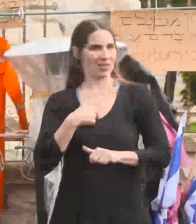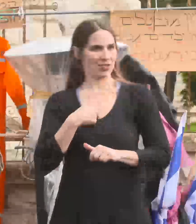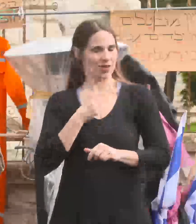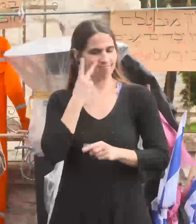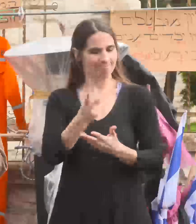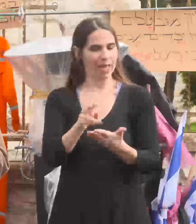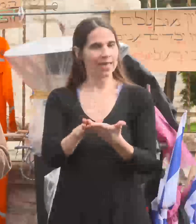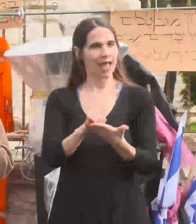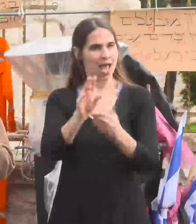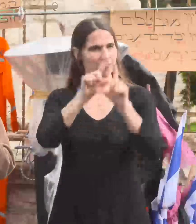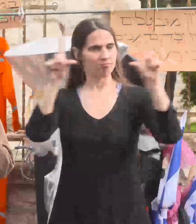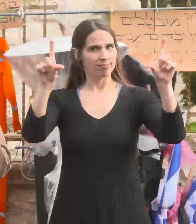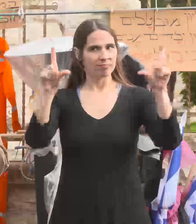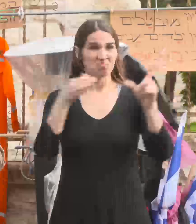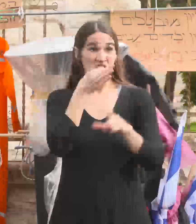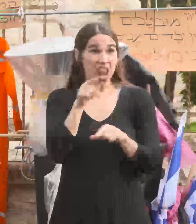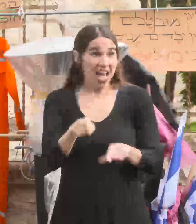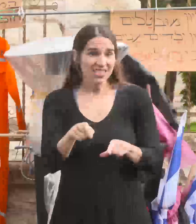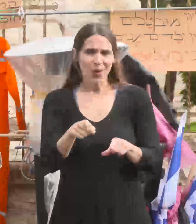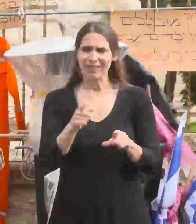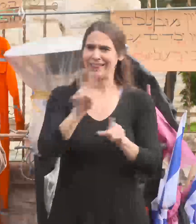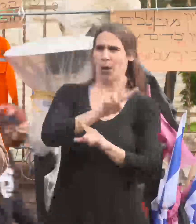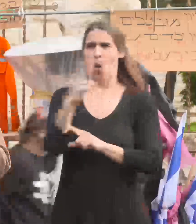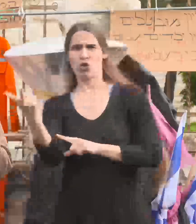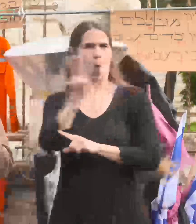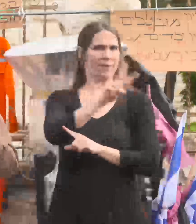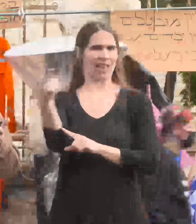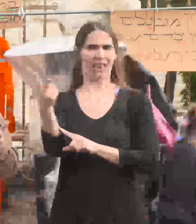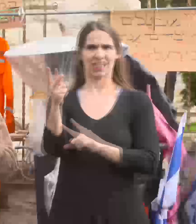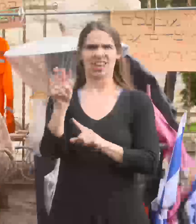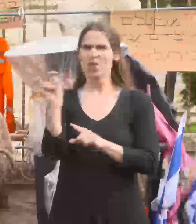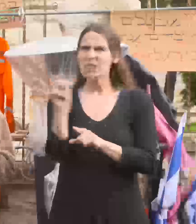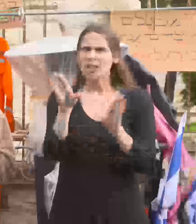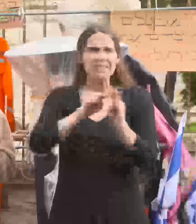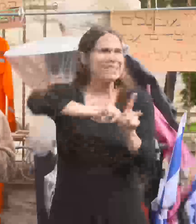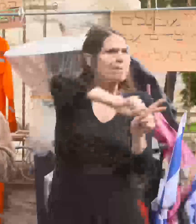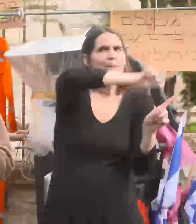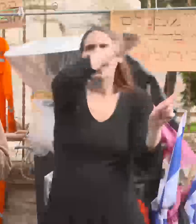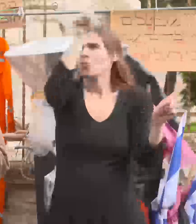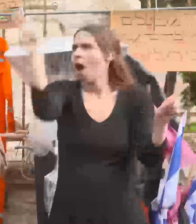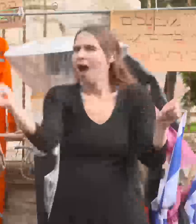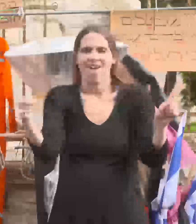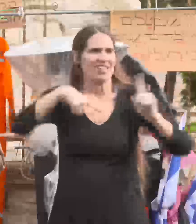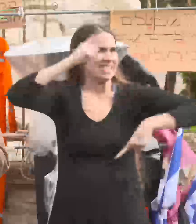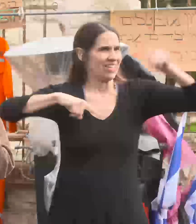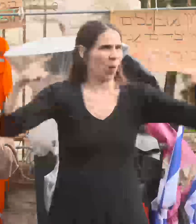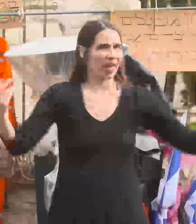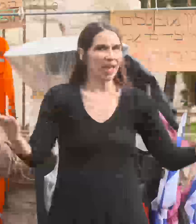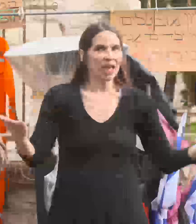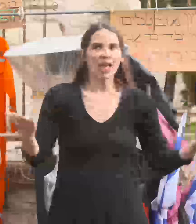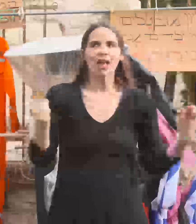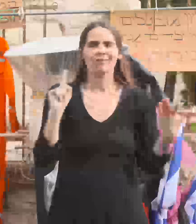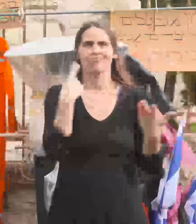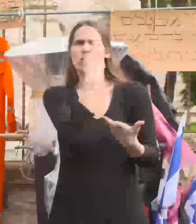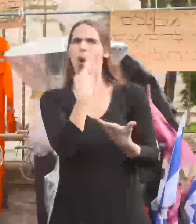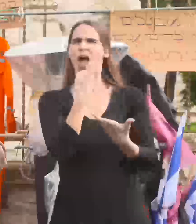אליו. שאלה כזו דיכוטומית לסוגיה עם כזה ספקטרום רחב וצבעוני, שתוהה